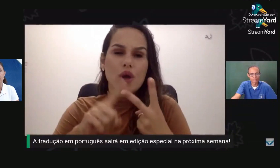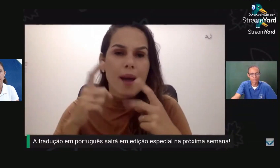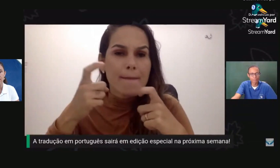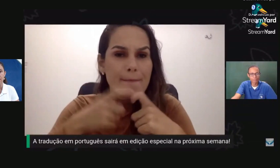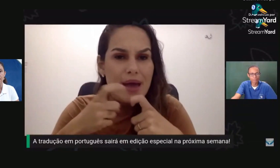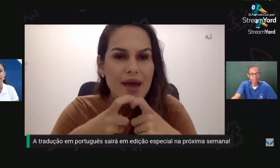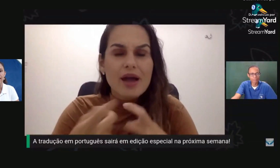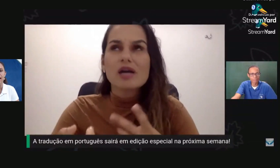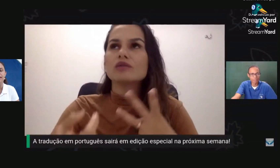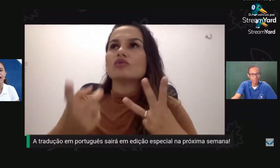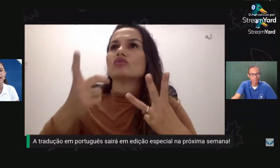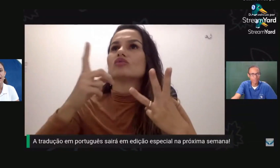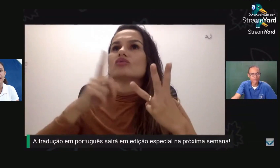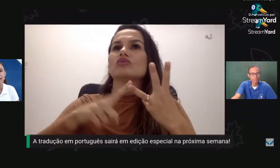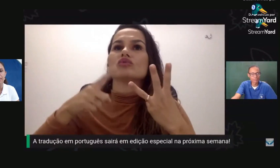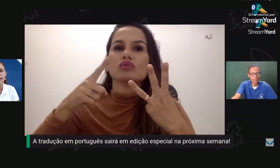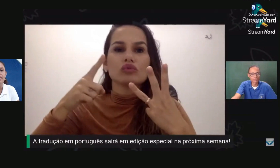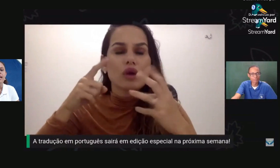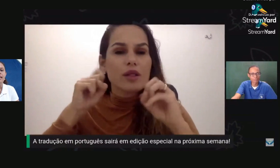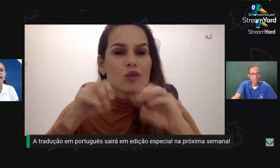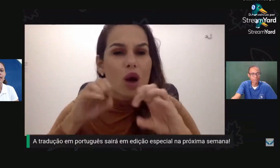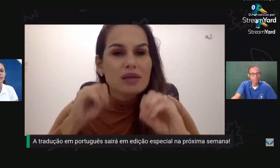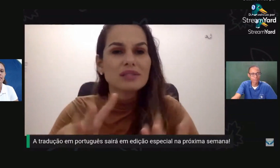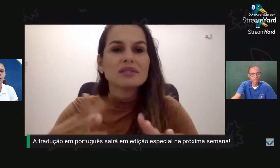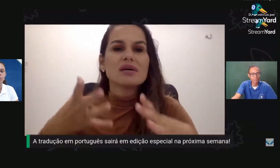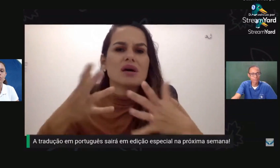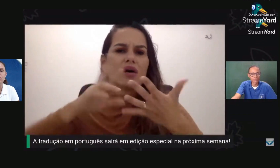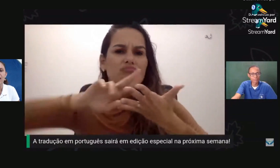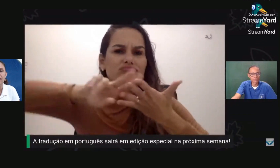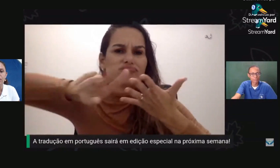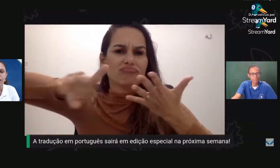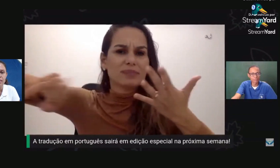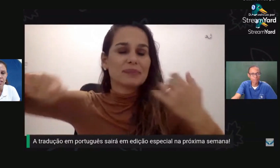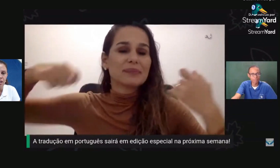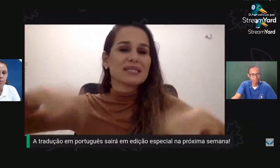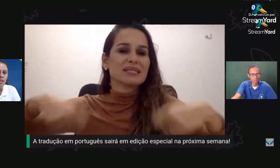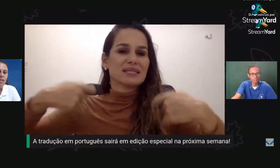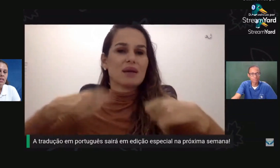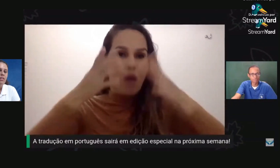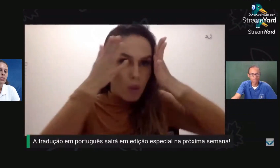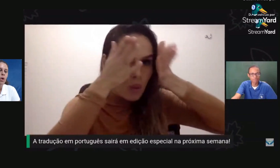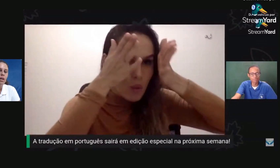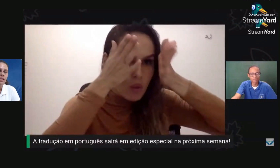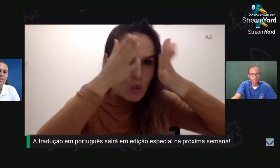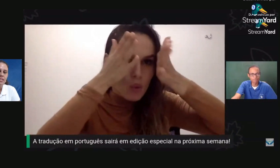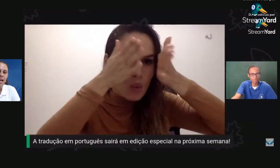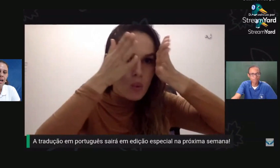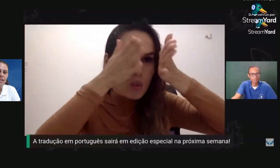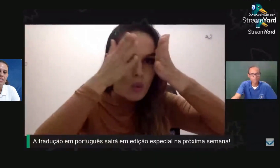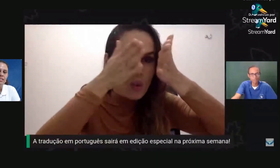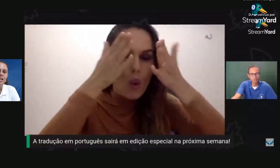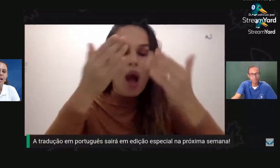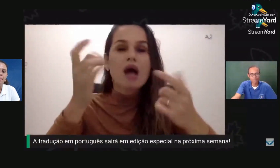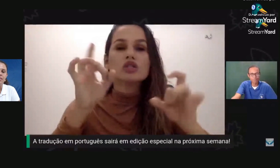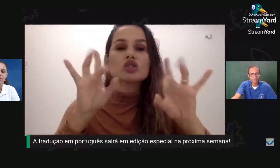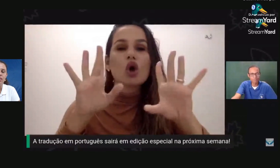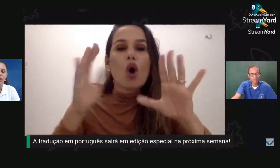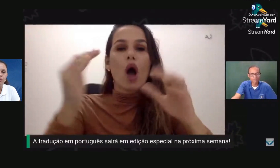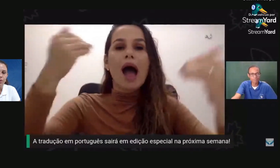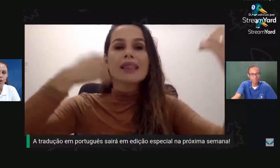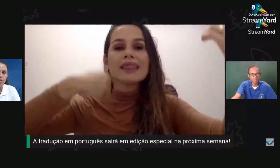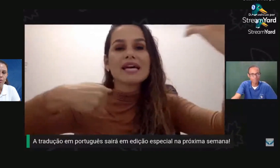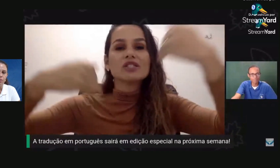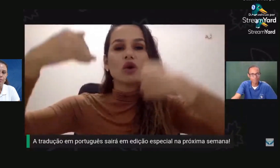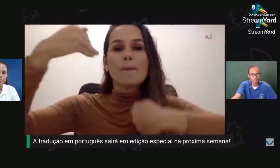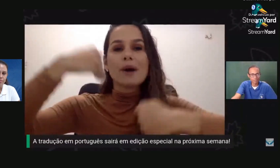Nós vemos que tem barreira na área acadêmica, na área da saúde, na área da educação, todas as áreas, né? É preciso ter